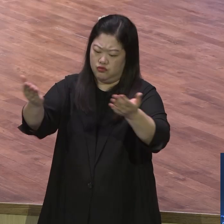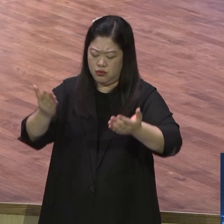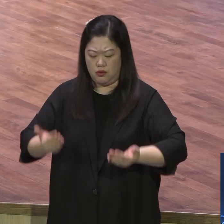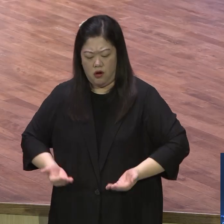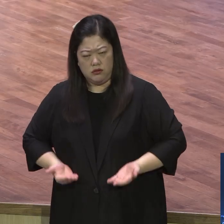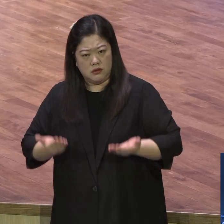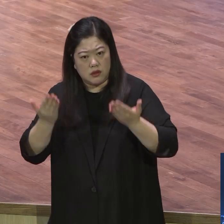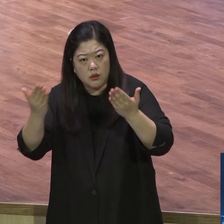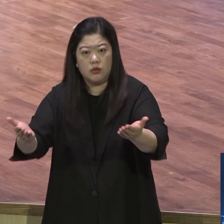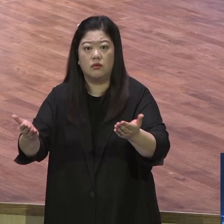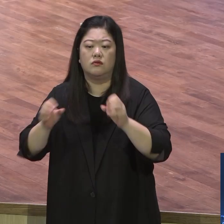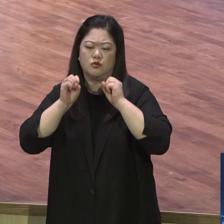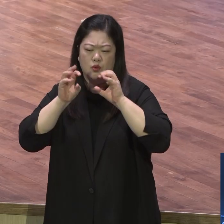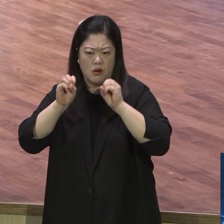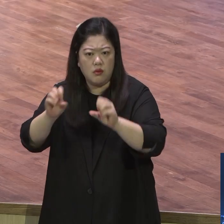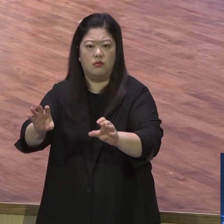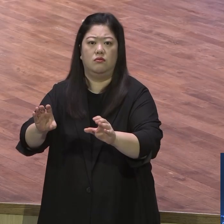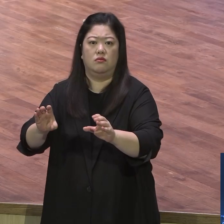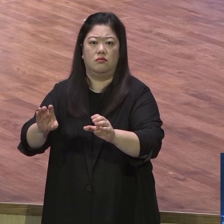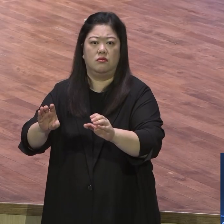주님이 하신 말씀이에요